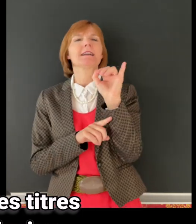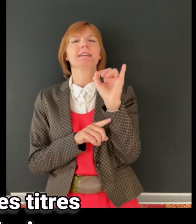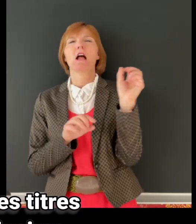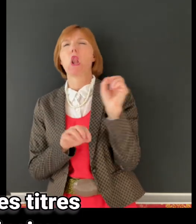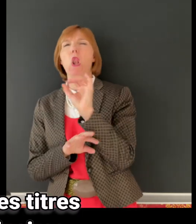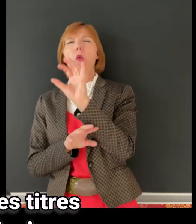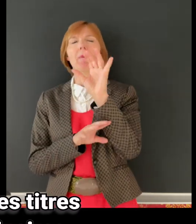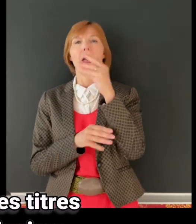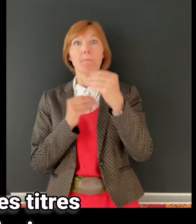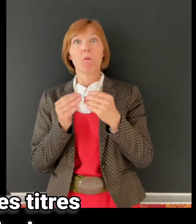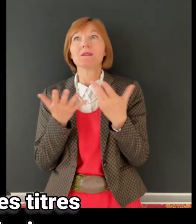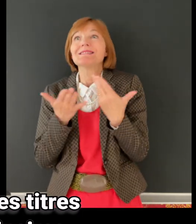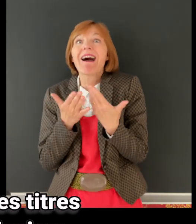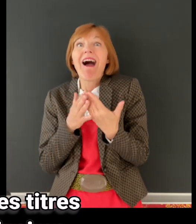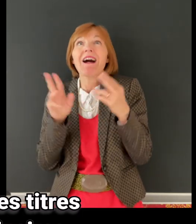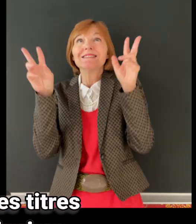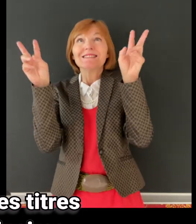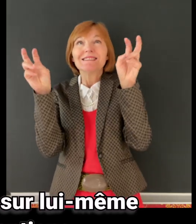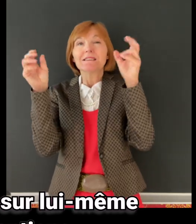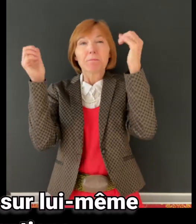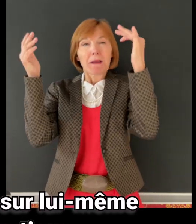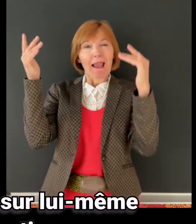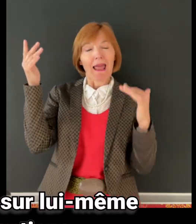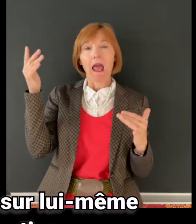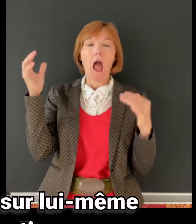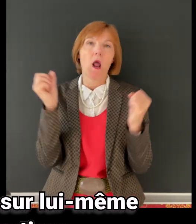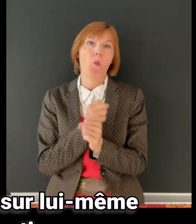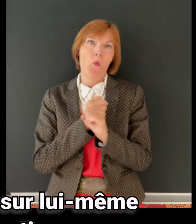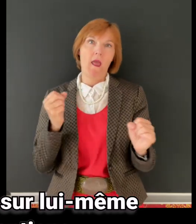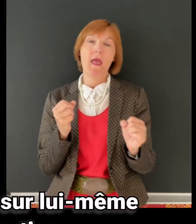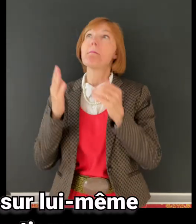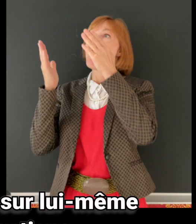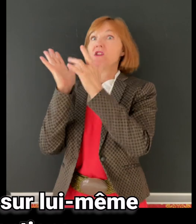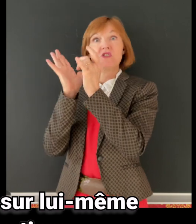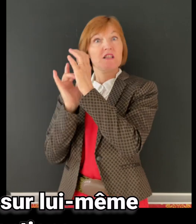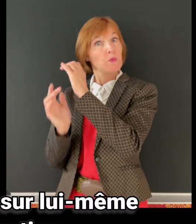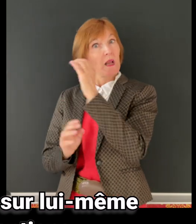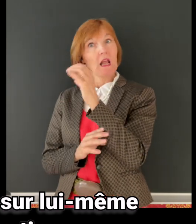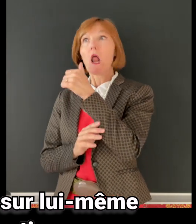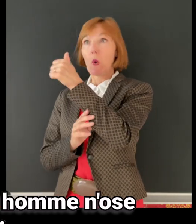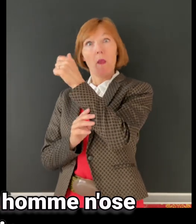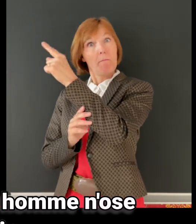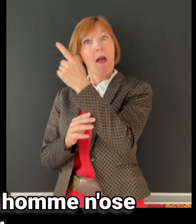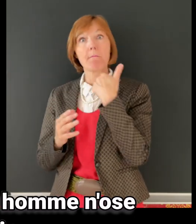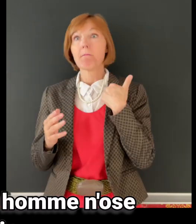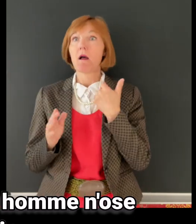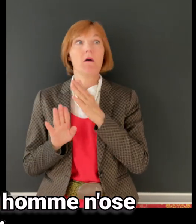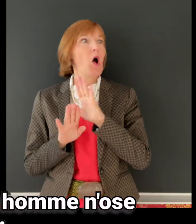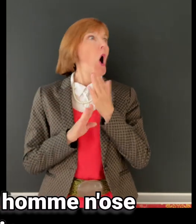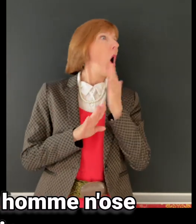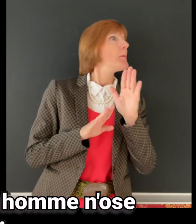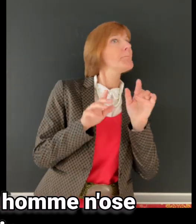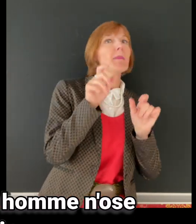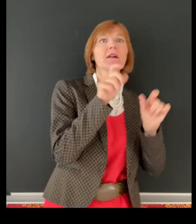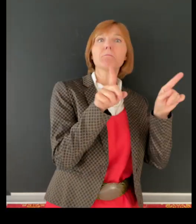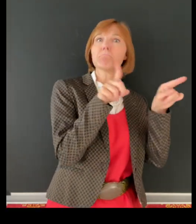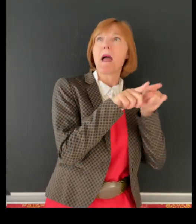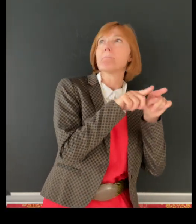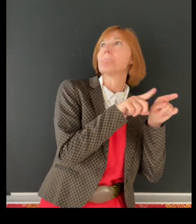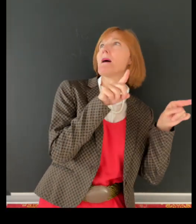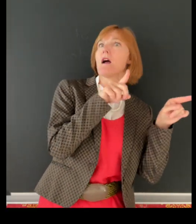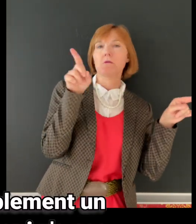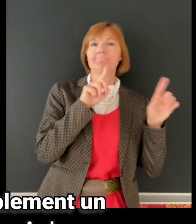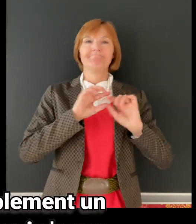monde, des titres extraordinaires. Jésus-Christ a sur lui-même des prétentions qu'aucun autre homme ose avoir.